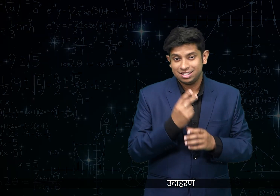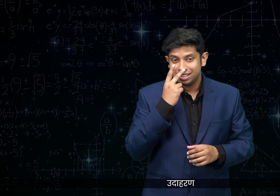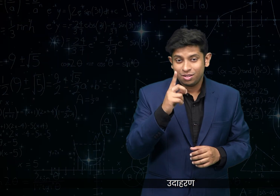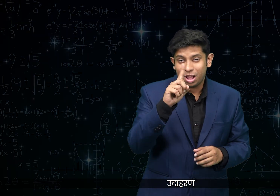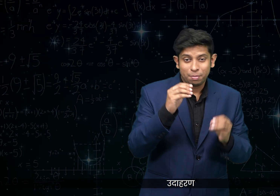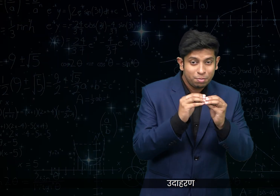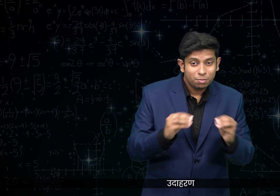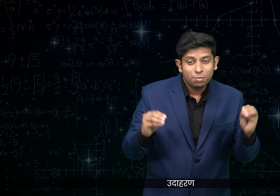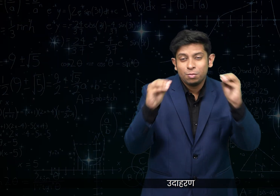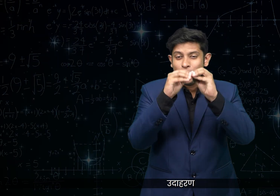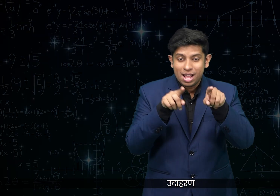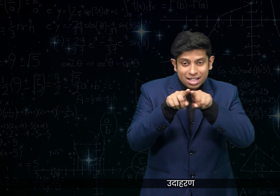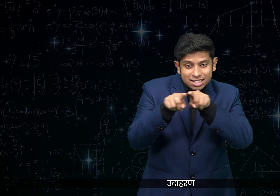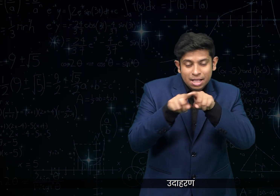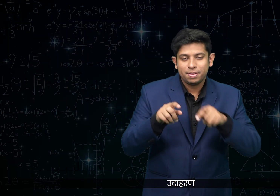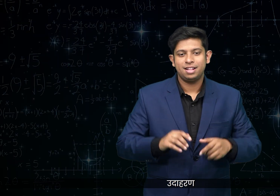उदाहरण,